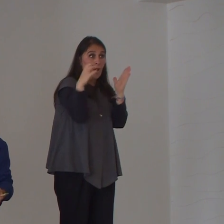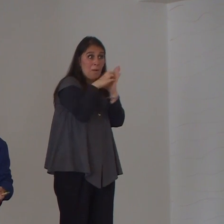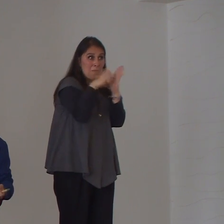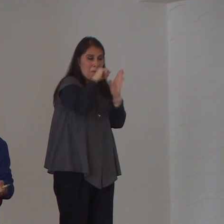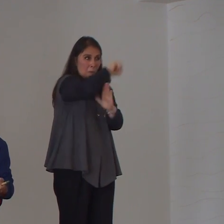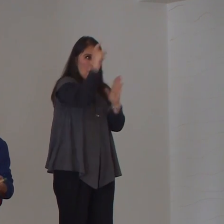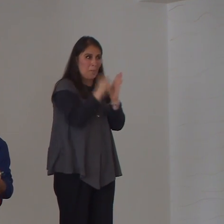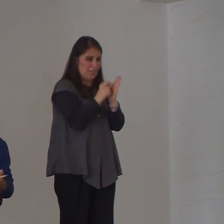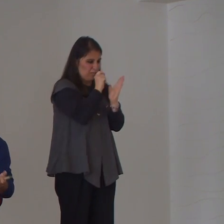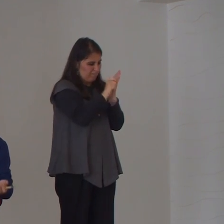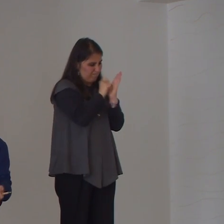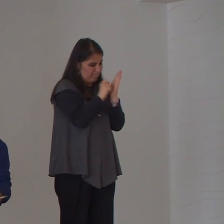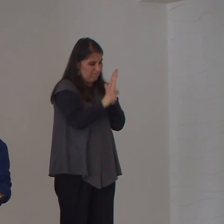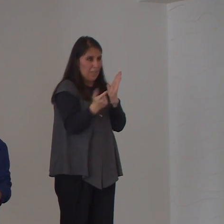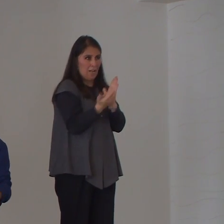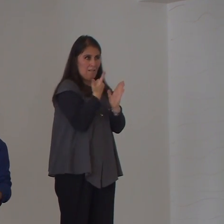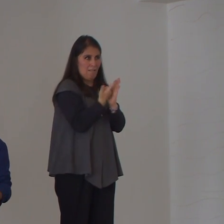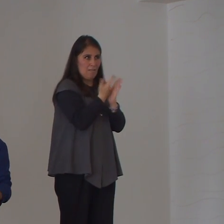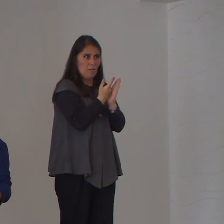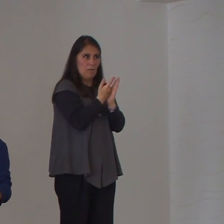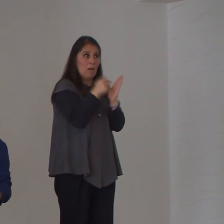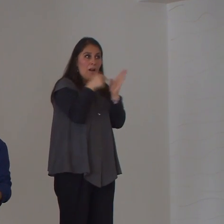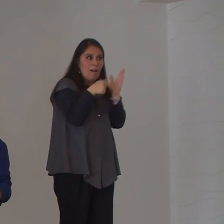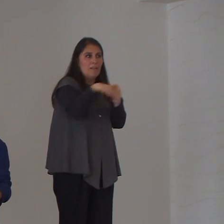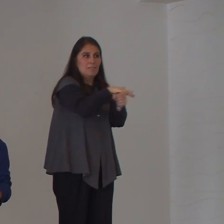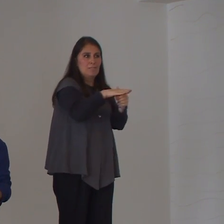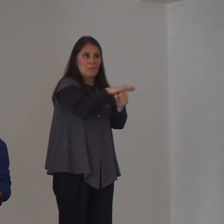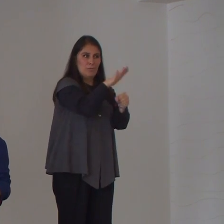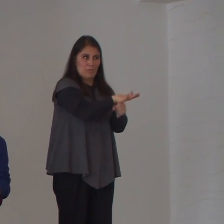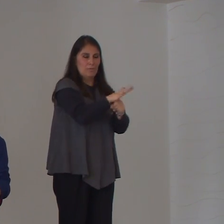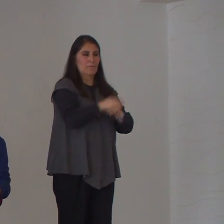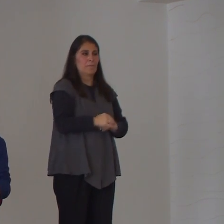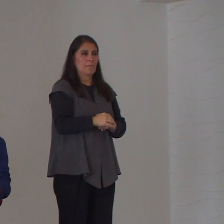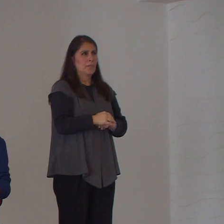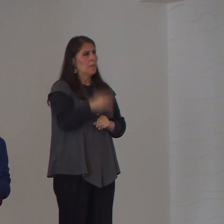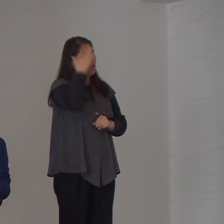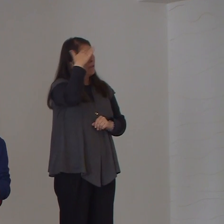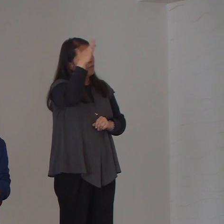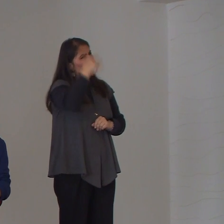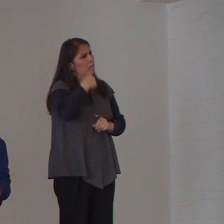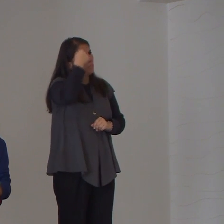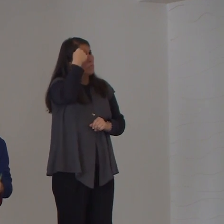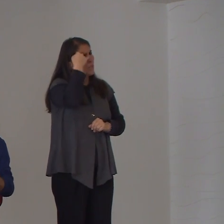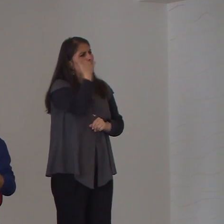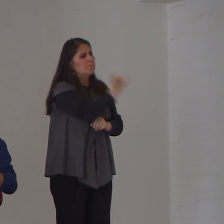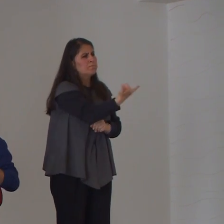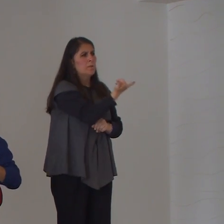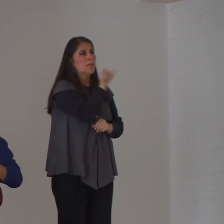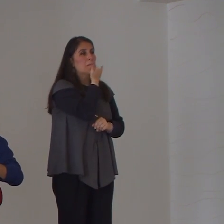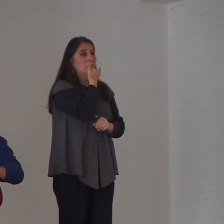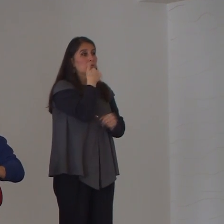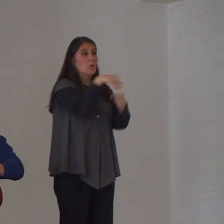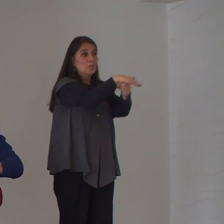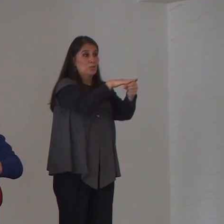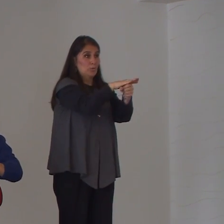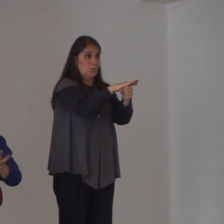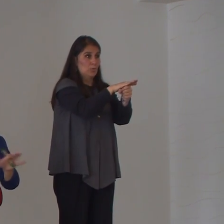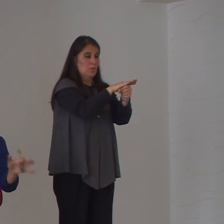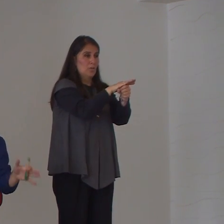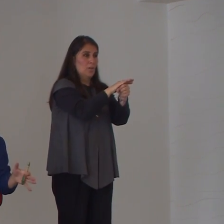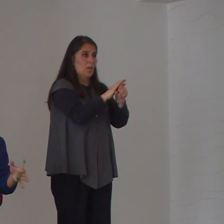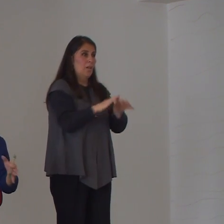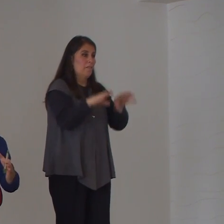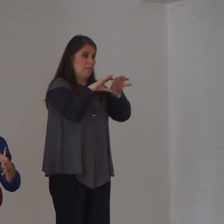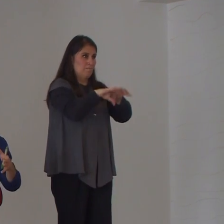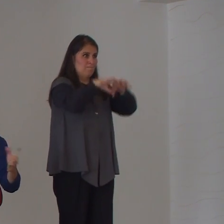situación. Y la pregunta del filósofo es, ¿qué pasó ahí? Había dos universos simbólicos